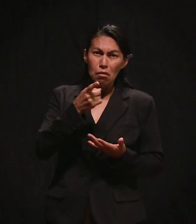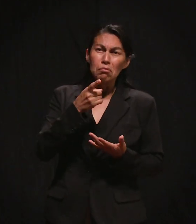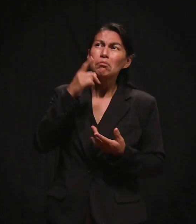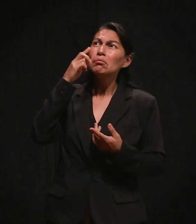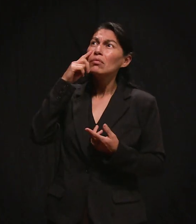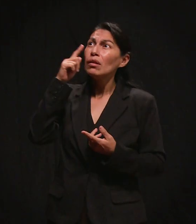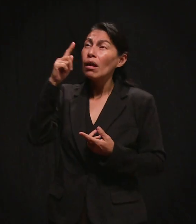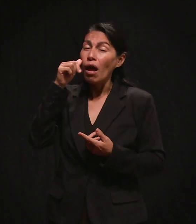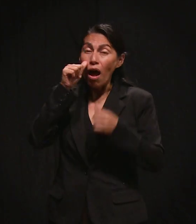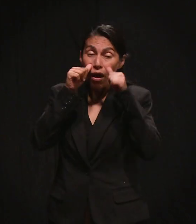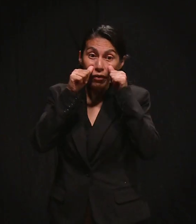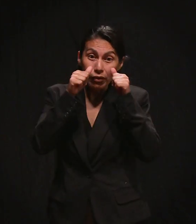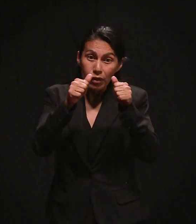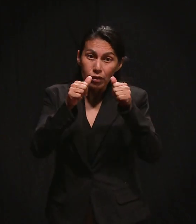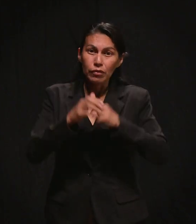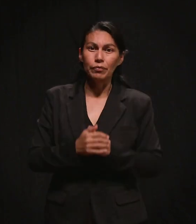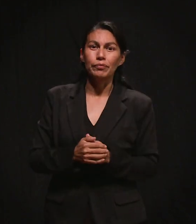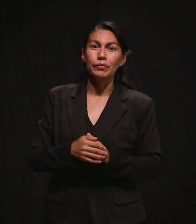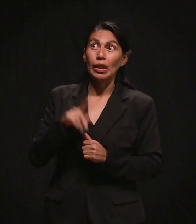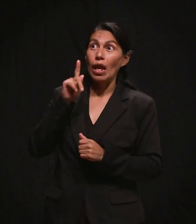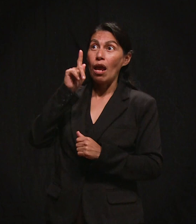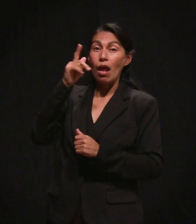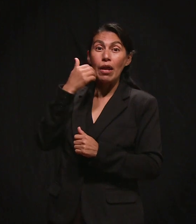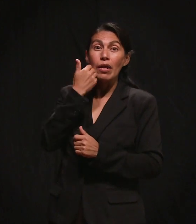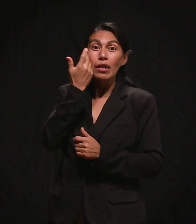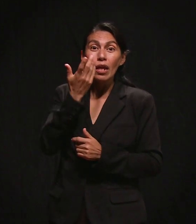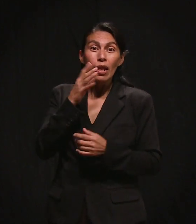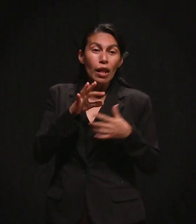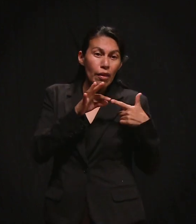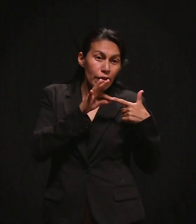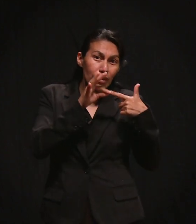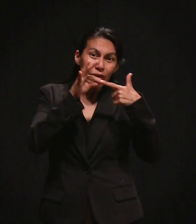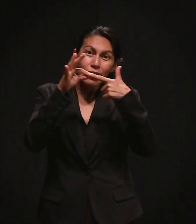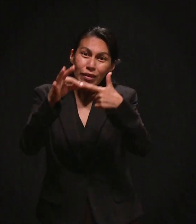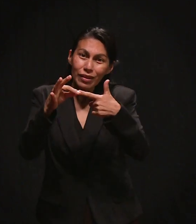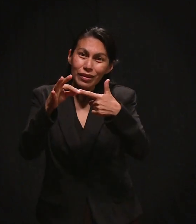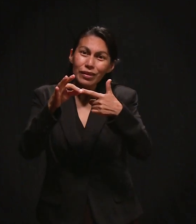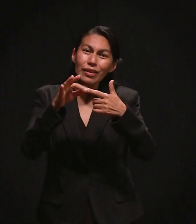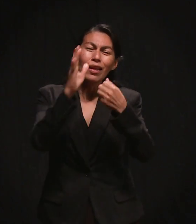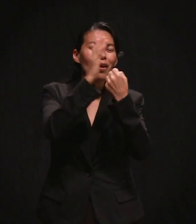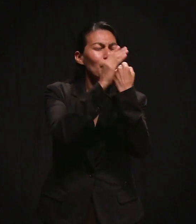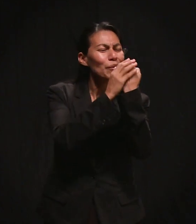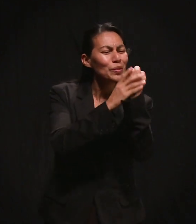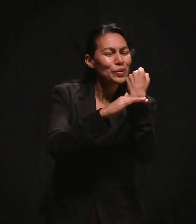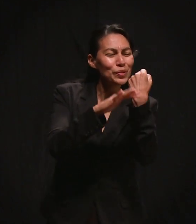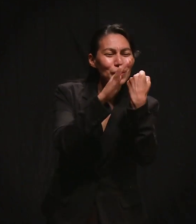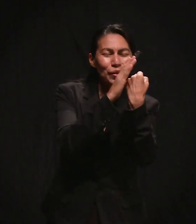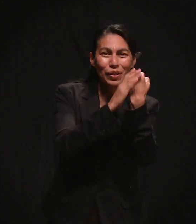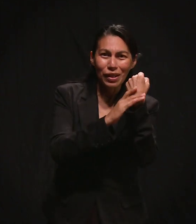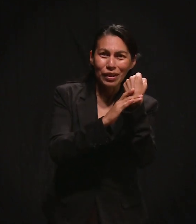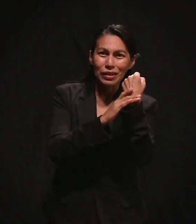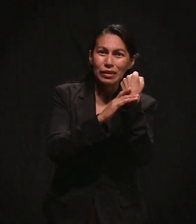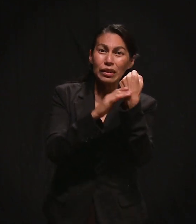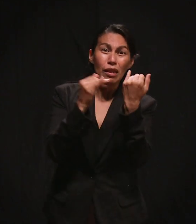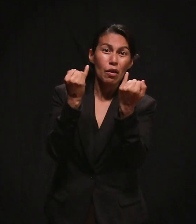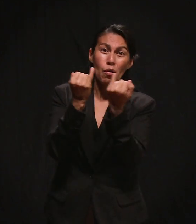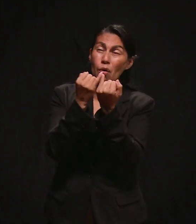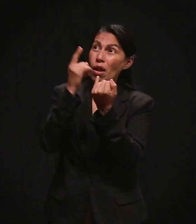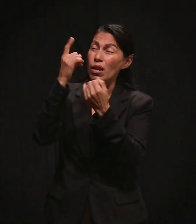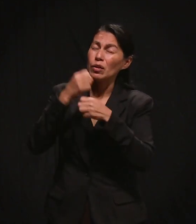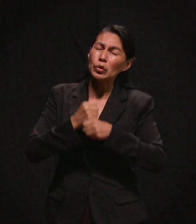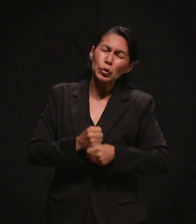embargo, anhela dirigirnos, anhela fortalecernos y consolarnos. Él también sufre en